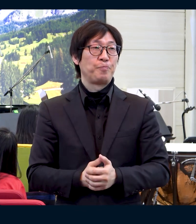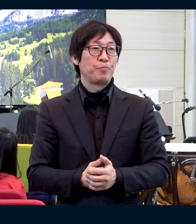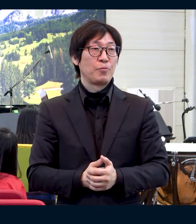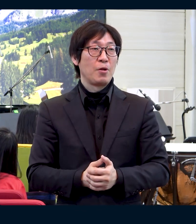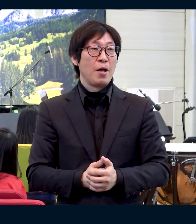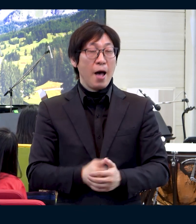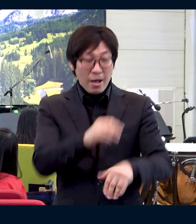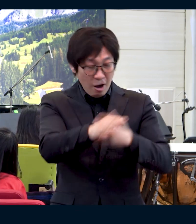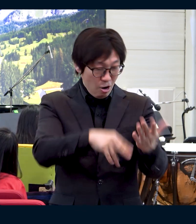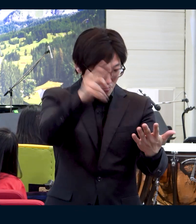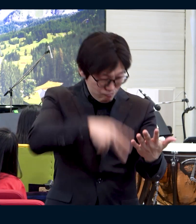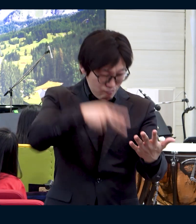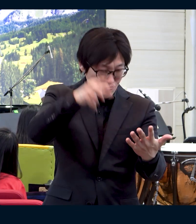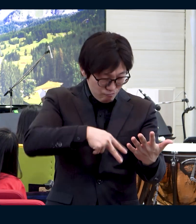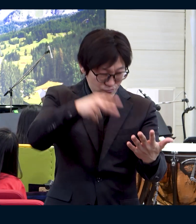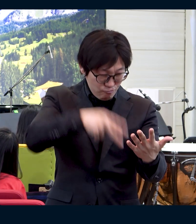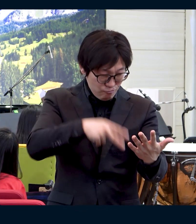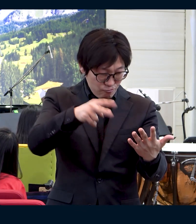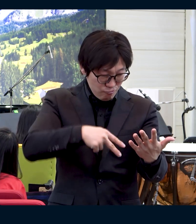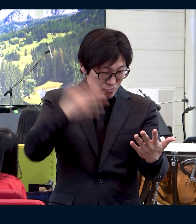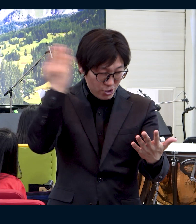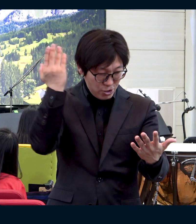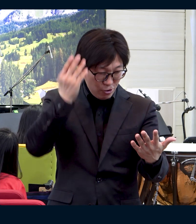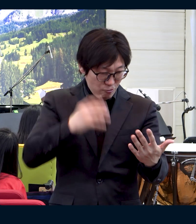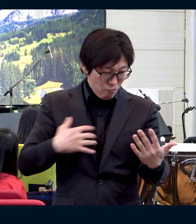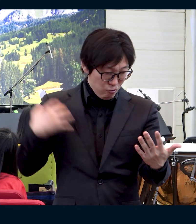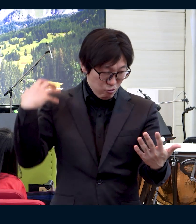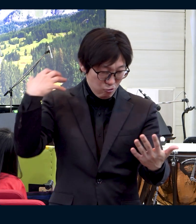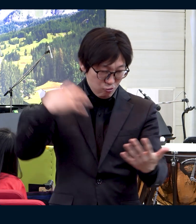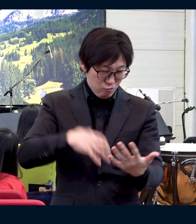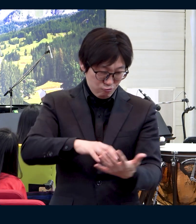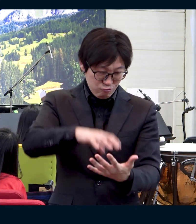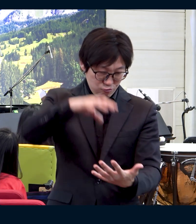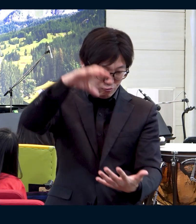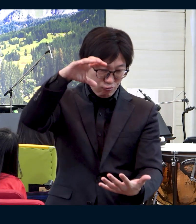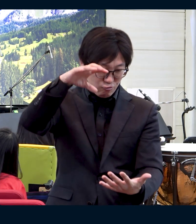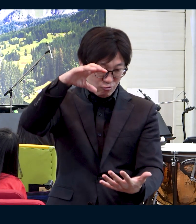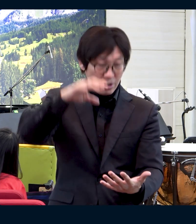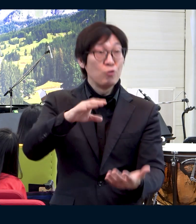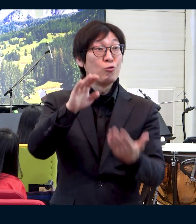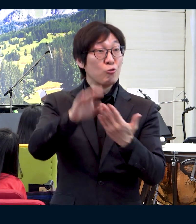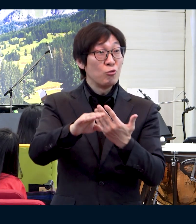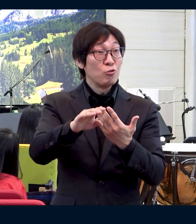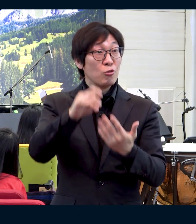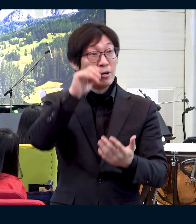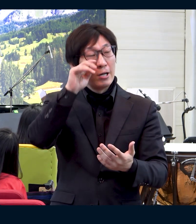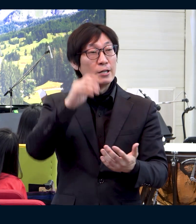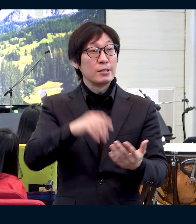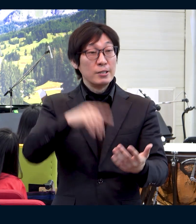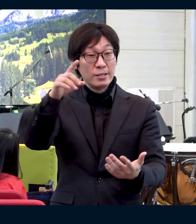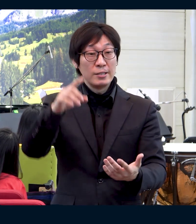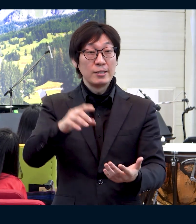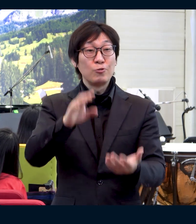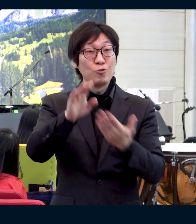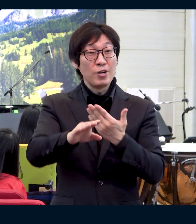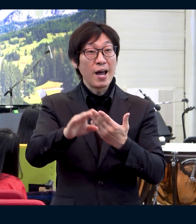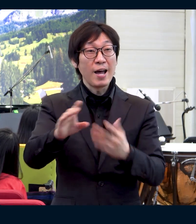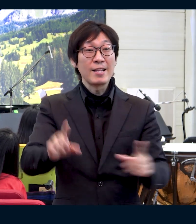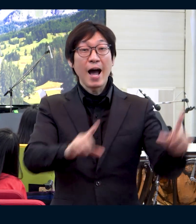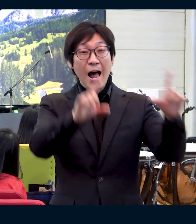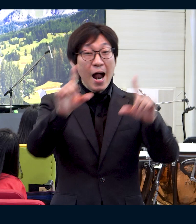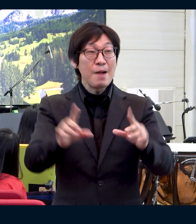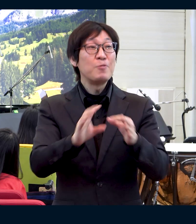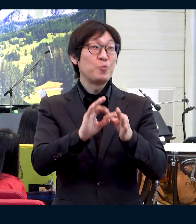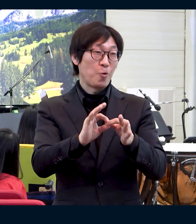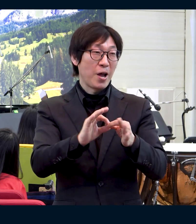말씀을 통해서 지적인 하나님의 능력, 하나님에 대해서 알고 있었다면 그것을 우리의 삶 속에서